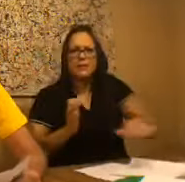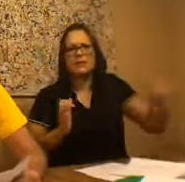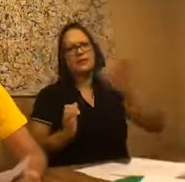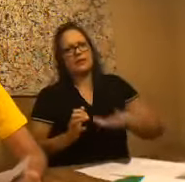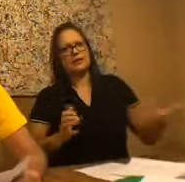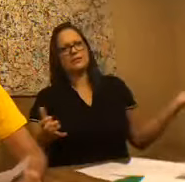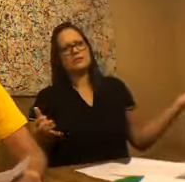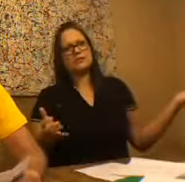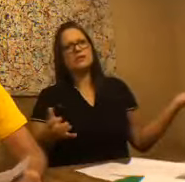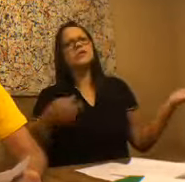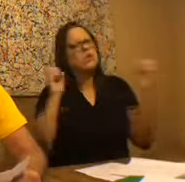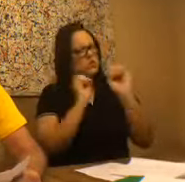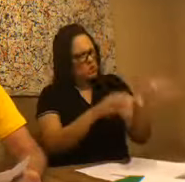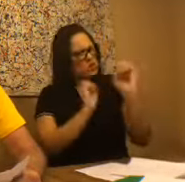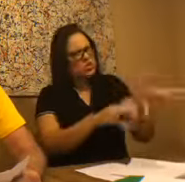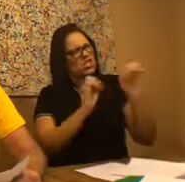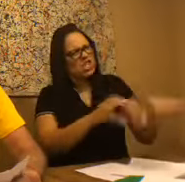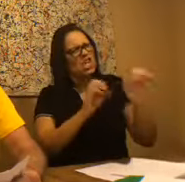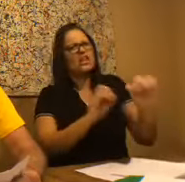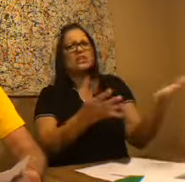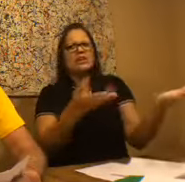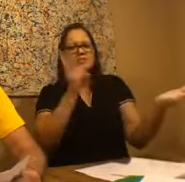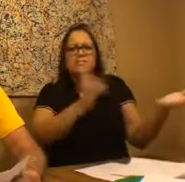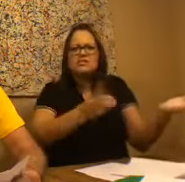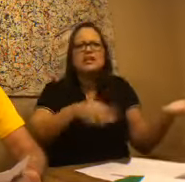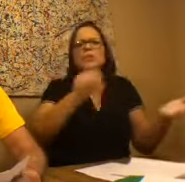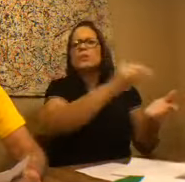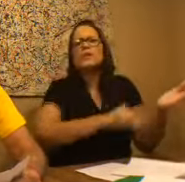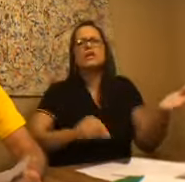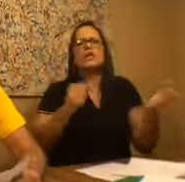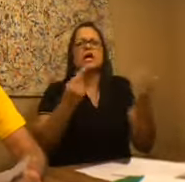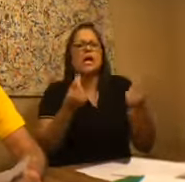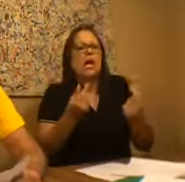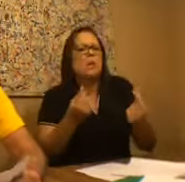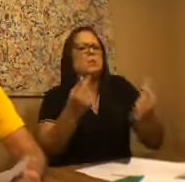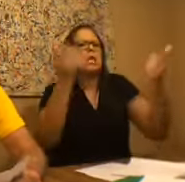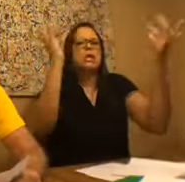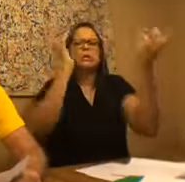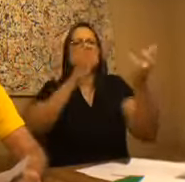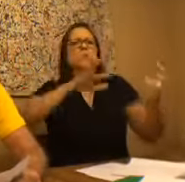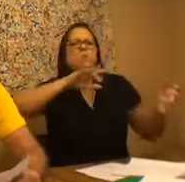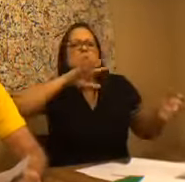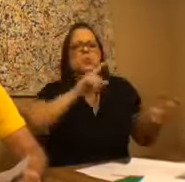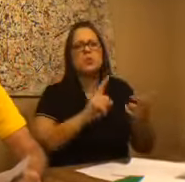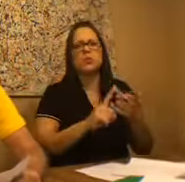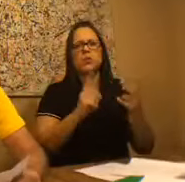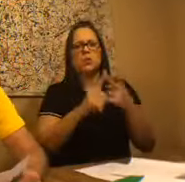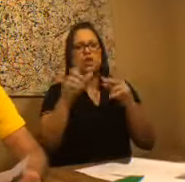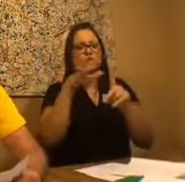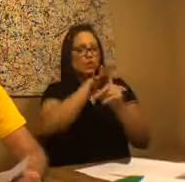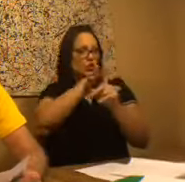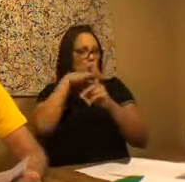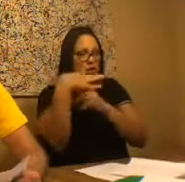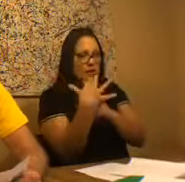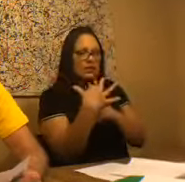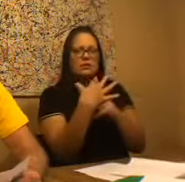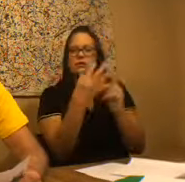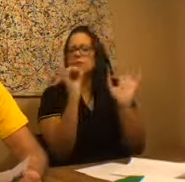ensino tempo todas as escolhas que o capitalismo inferno o socialismo é o paraíso